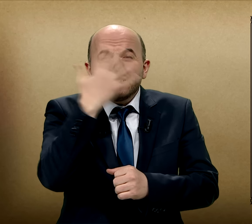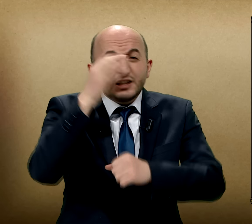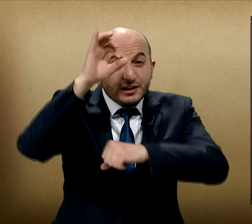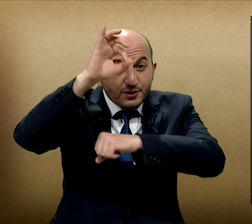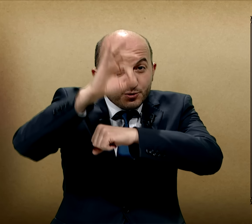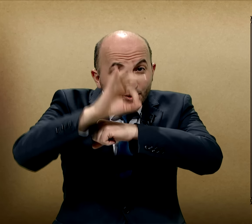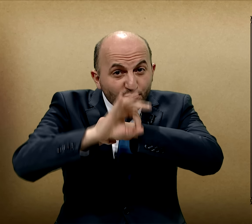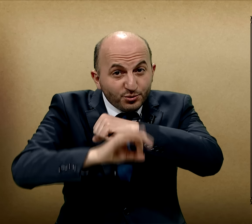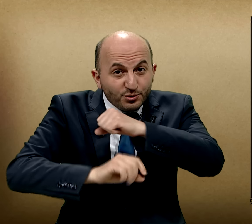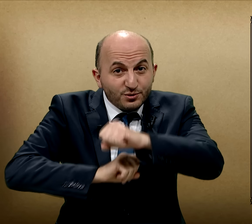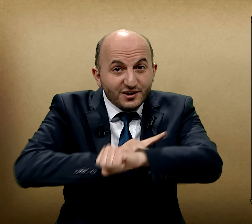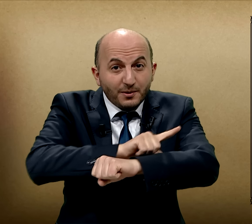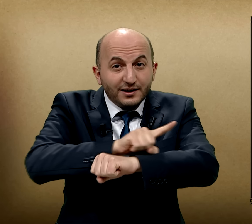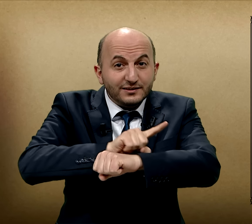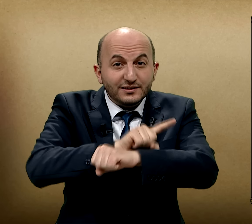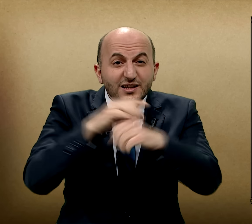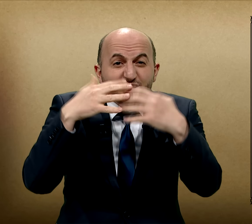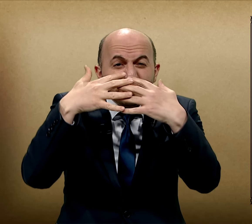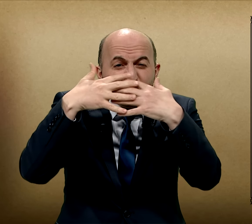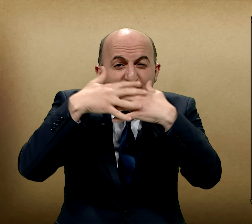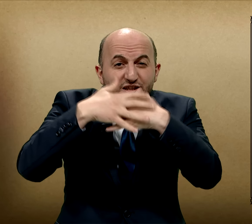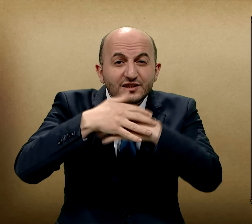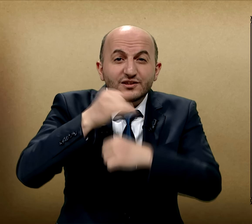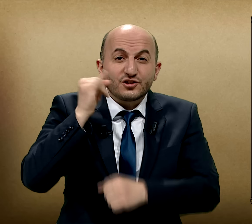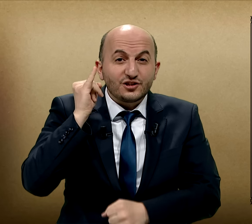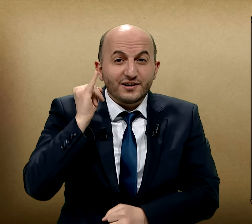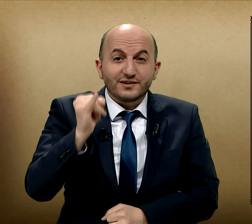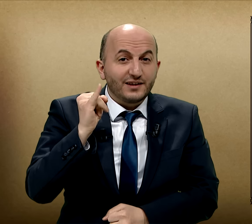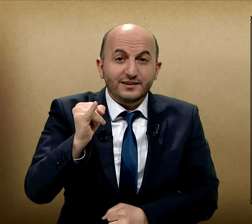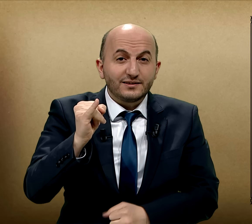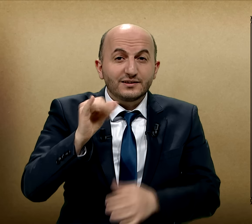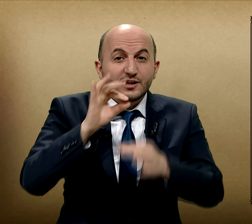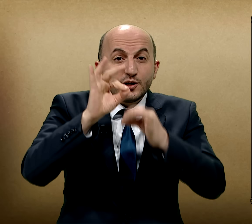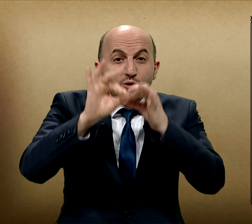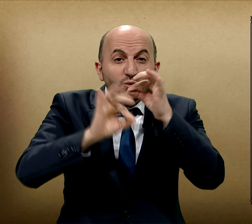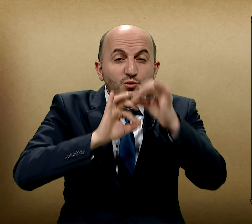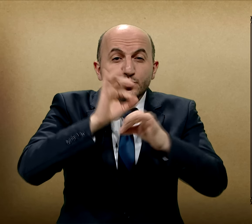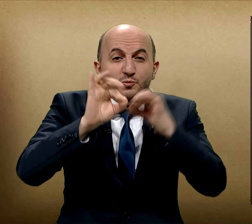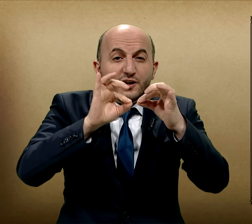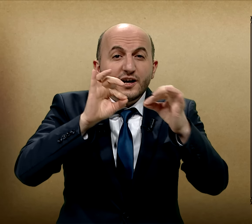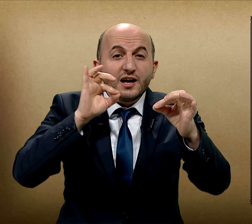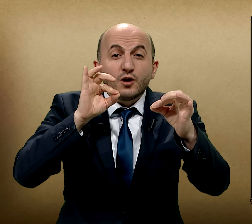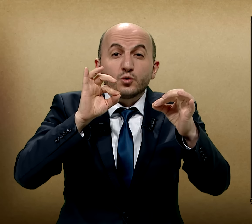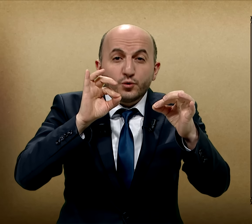karanlık çöktüğü zaman gecenin şerrinden, düğümlere